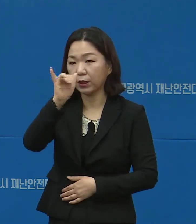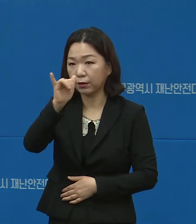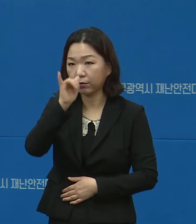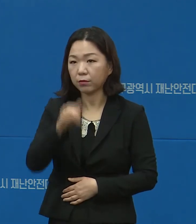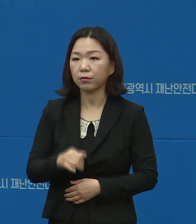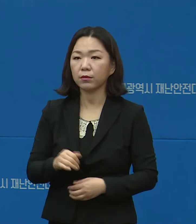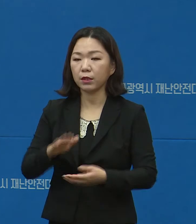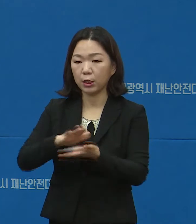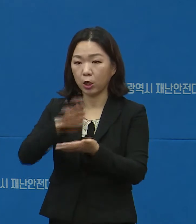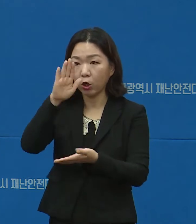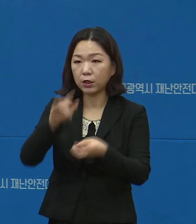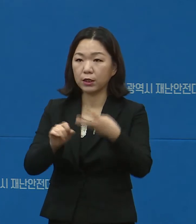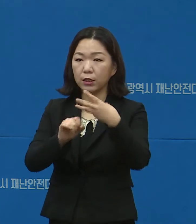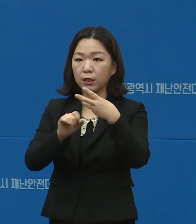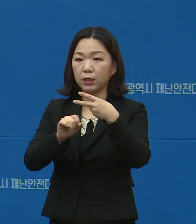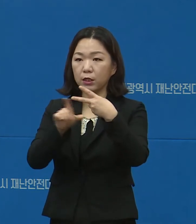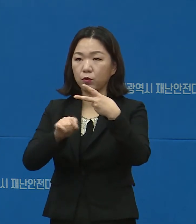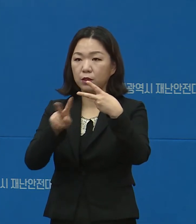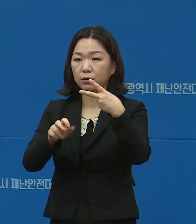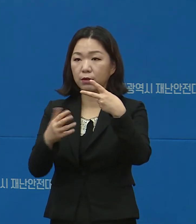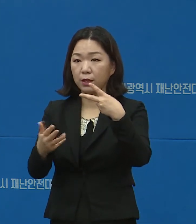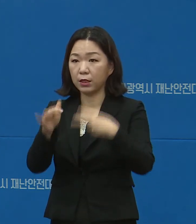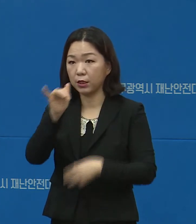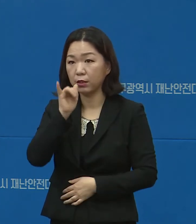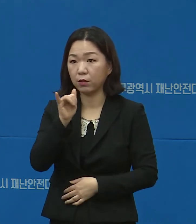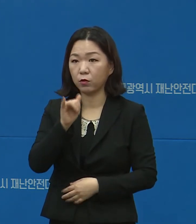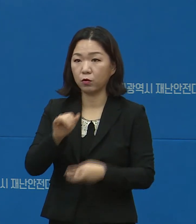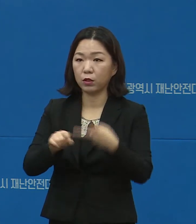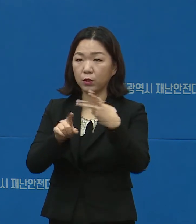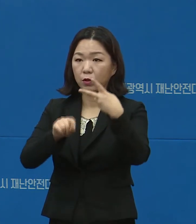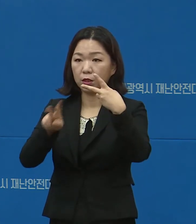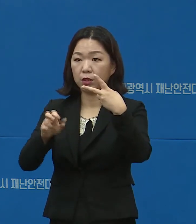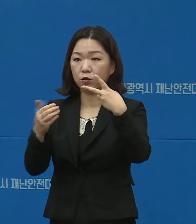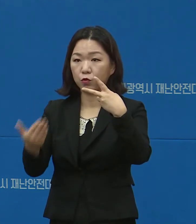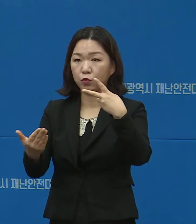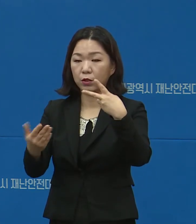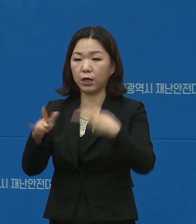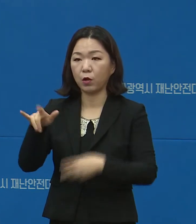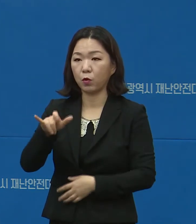2월 28일 날 있었고 2월 29일 날 코로나 확진이 되었습니다.